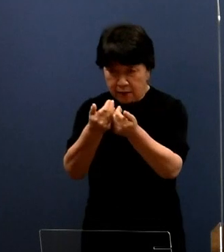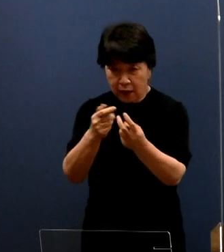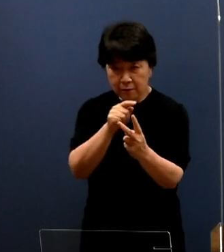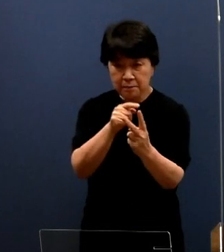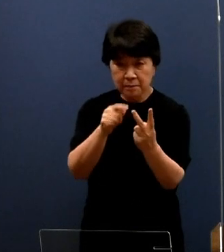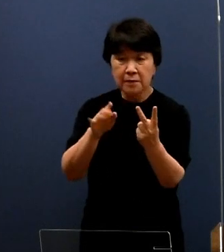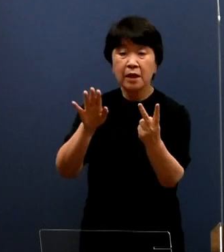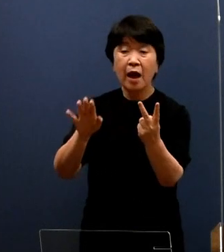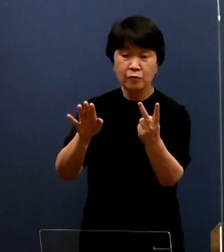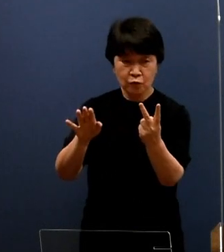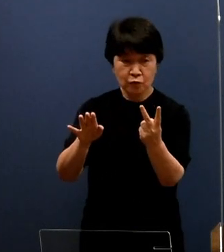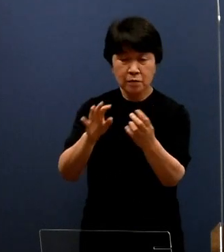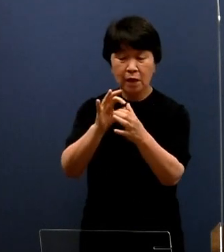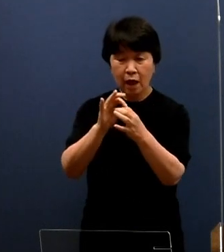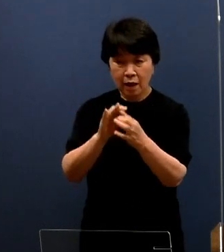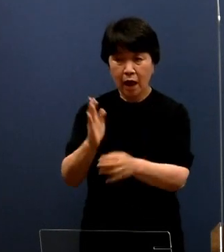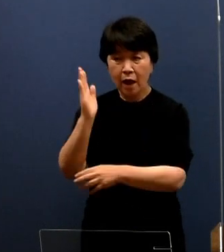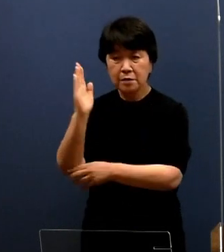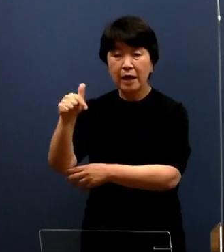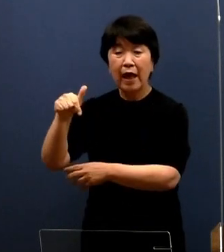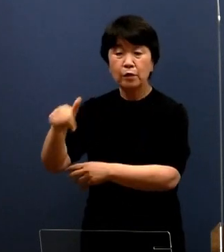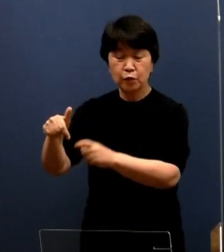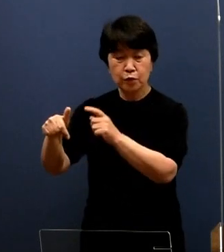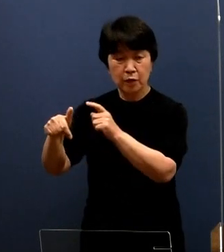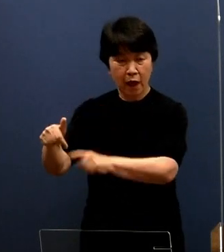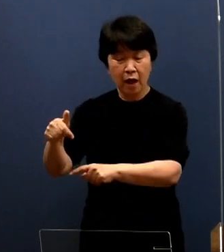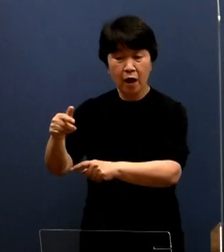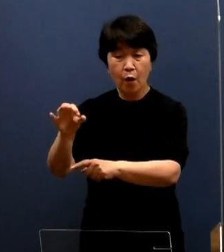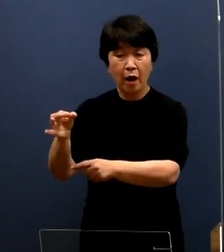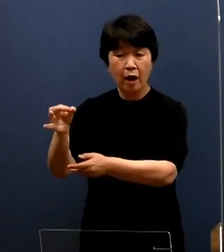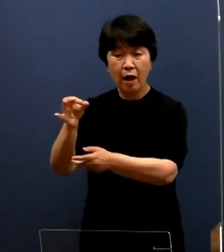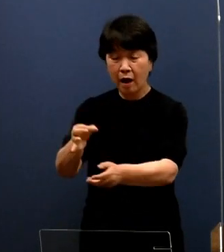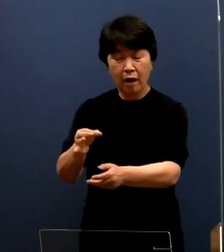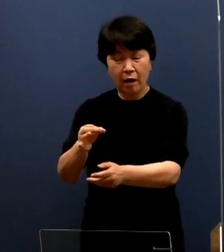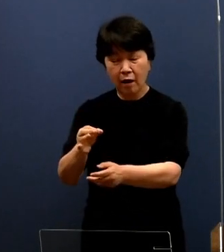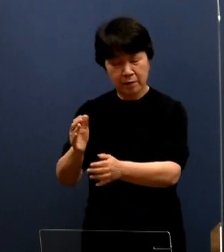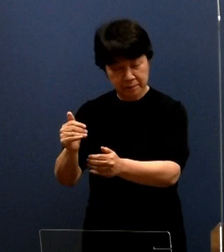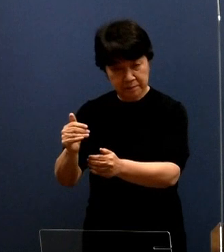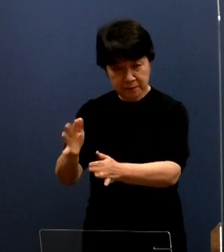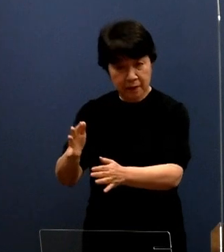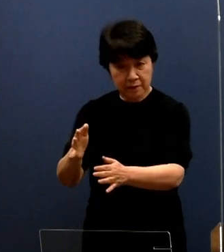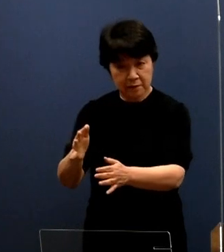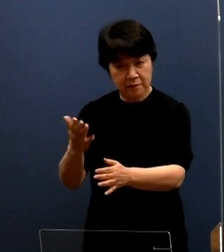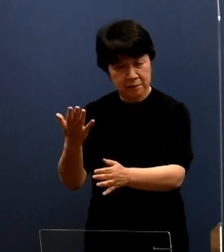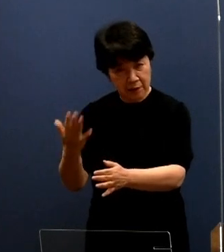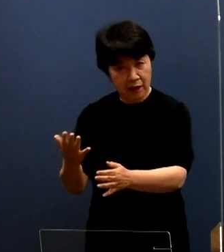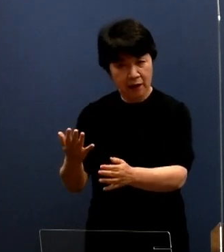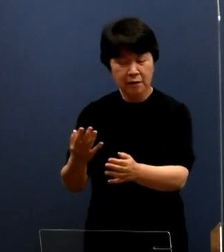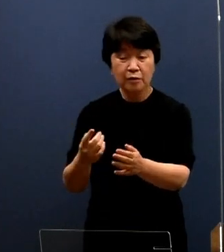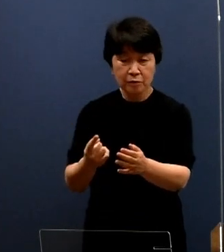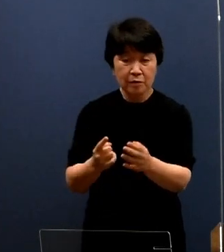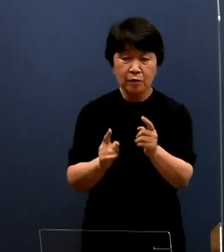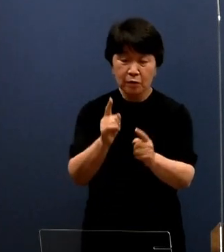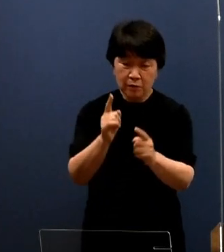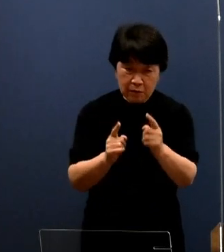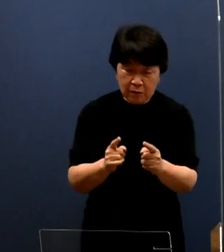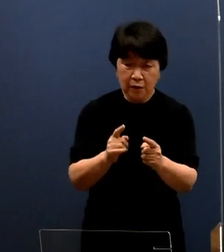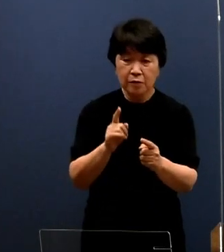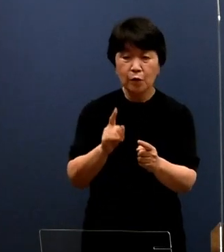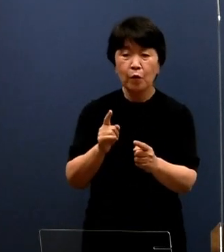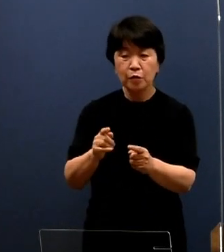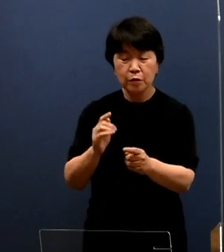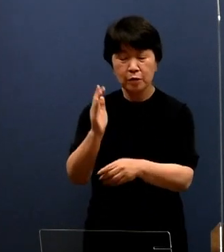閣、お金、政府がお金を出すべきではないと言われたら、これは政策というのは必ず賛否両論は必ずある、どんな総理でも、どんな政治家